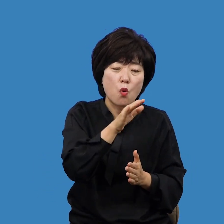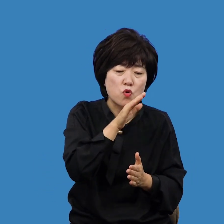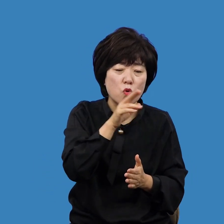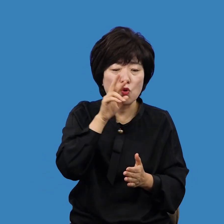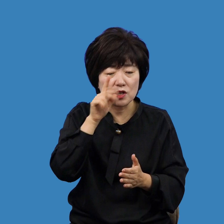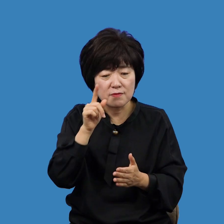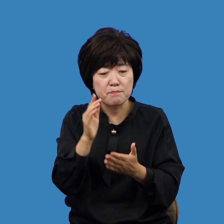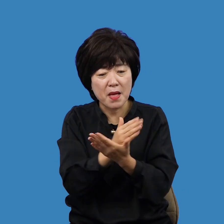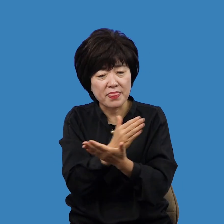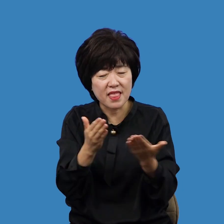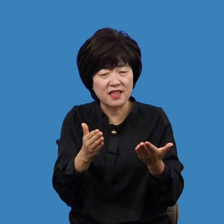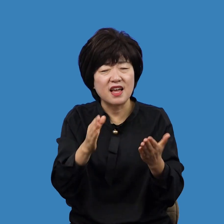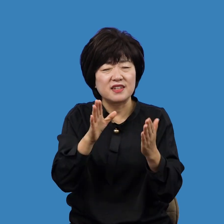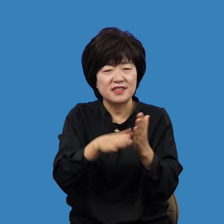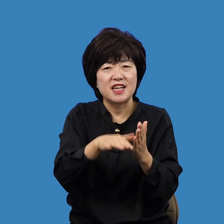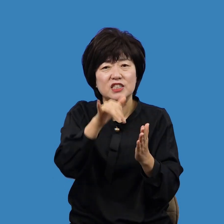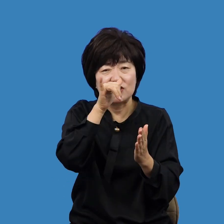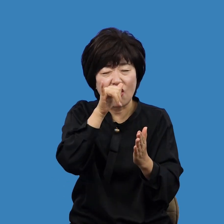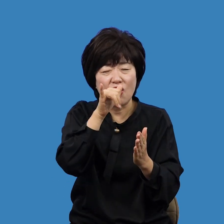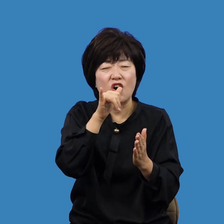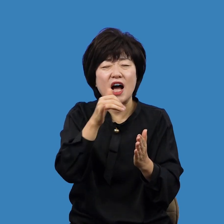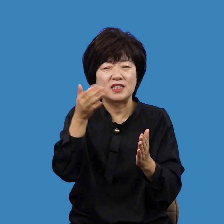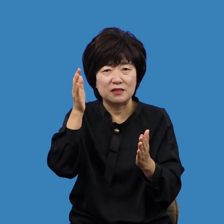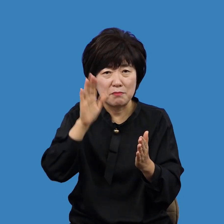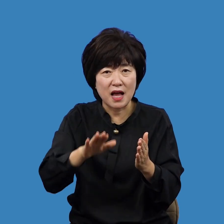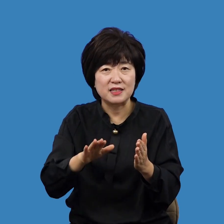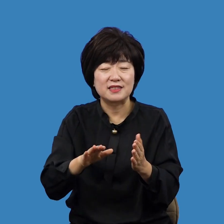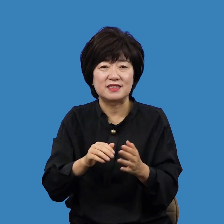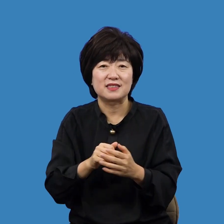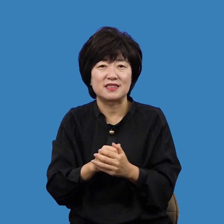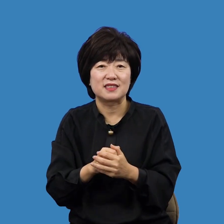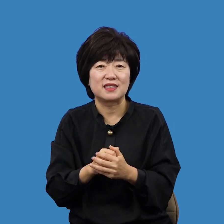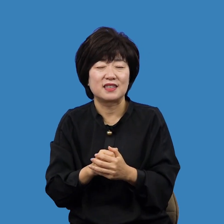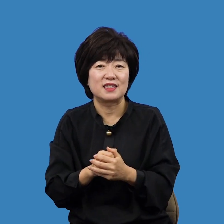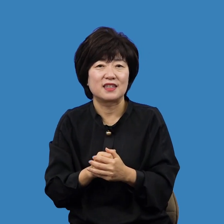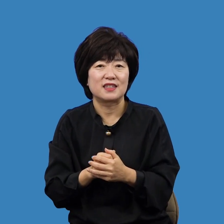있긴 한데, 그래도 많은 경우에 옳고 그름은요,